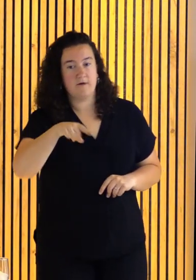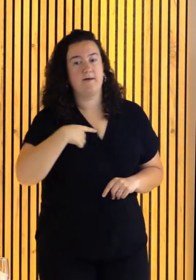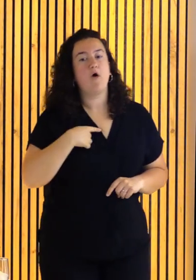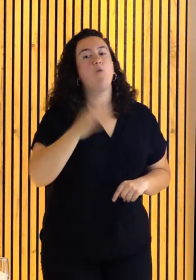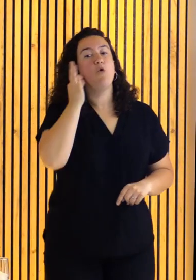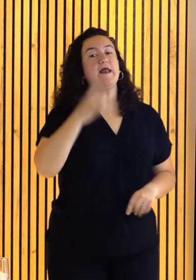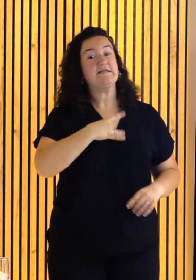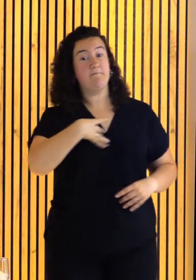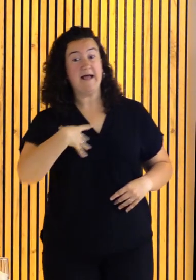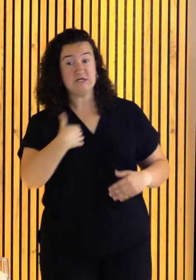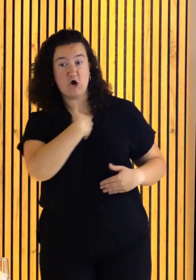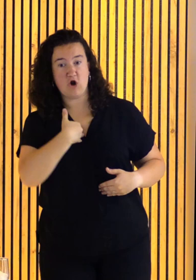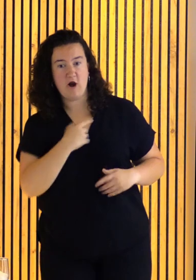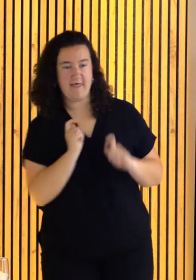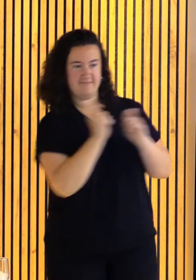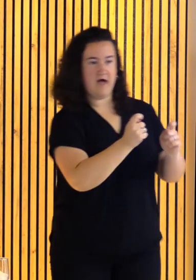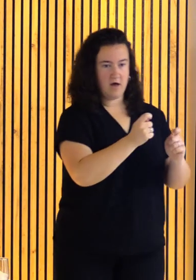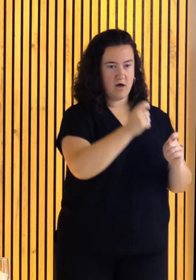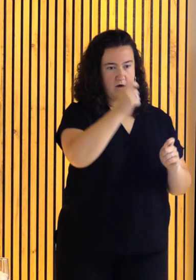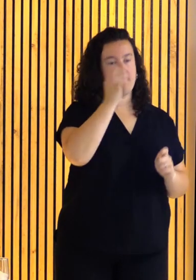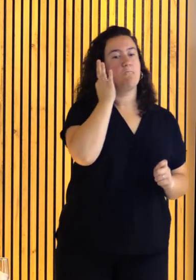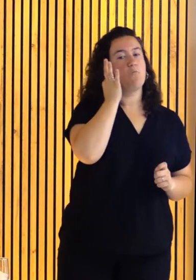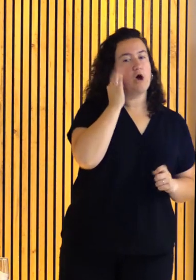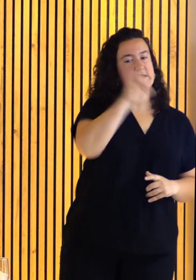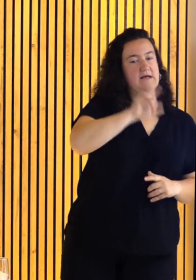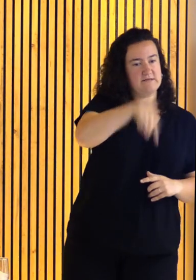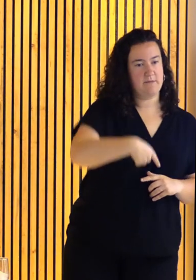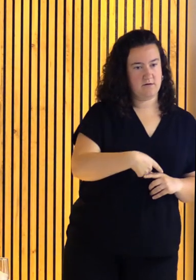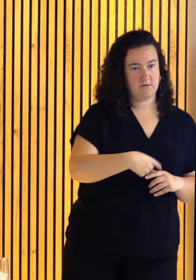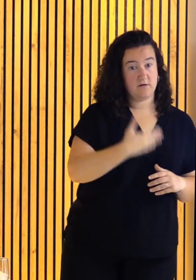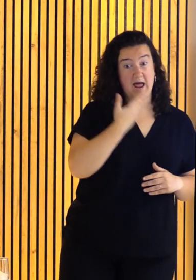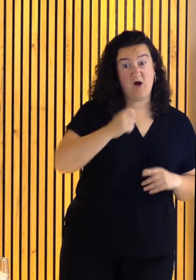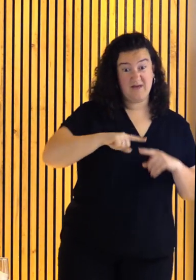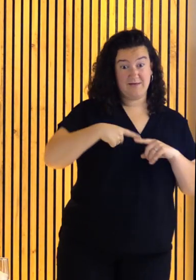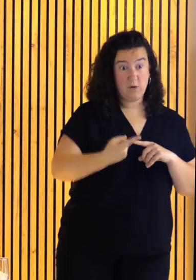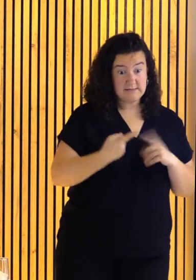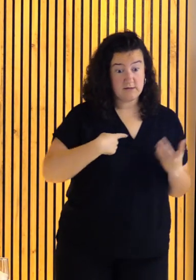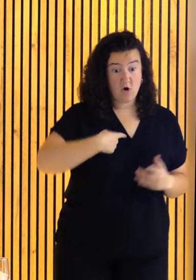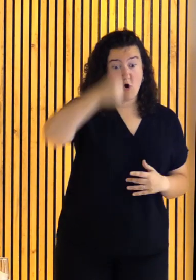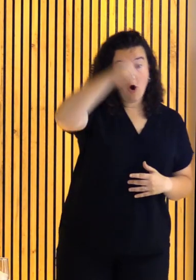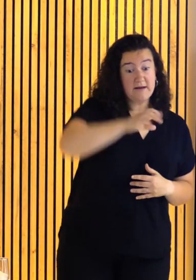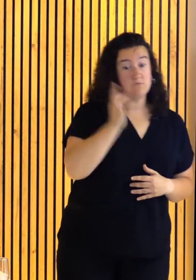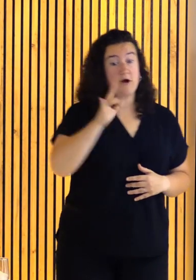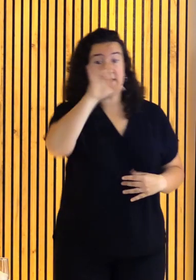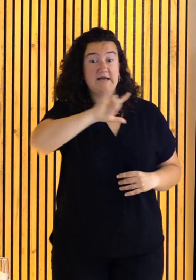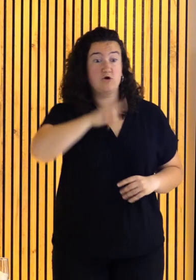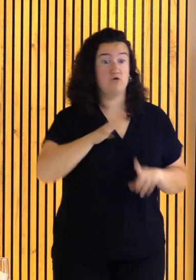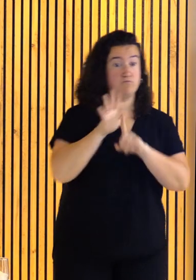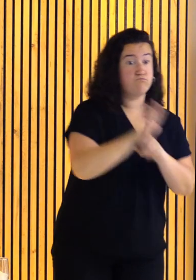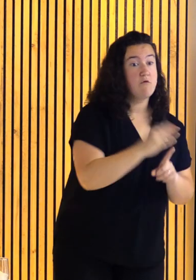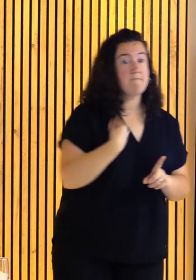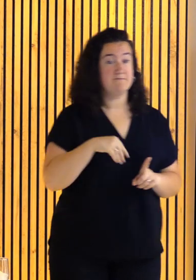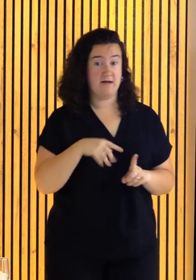gero, zapalketa berbera izan, eta batera ibili aldarrikapen berberekin